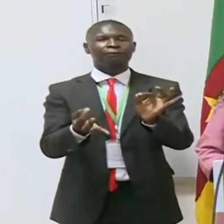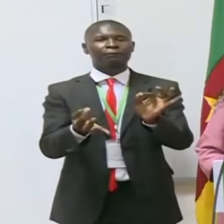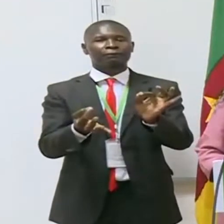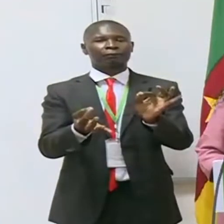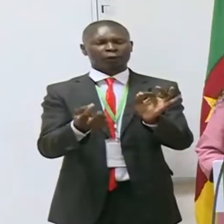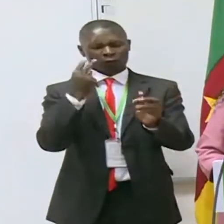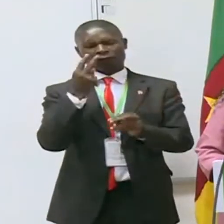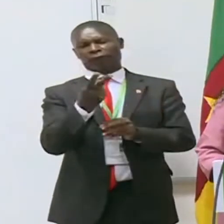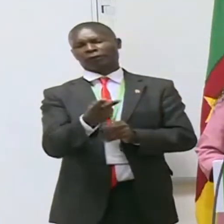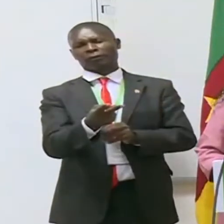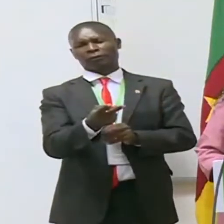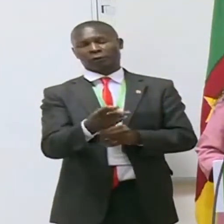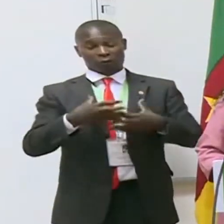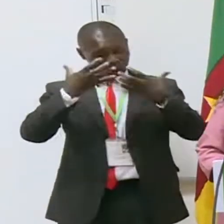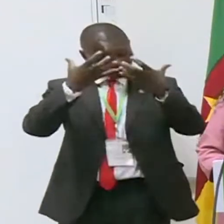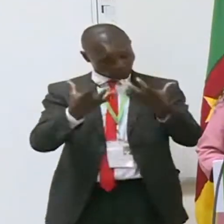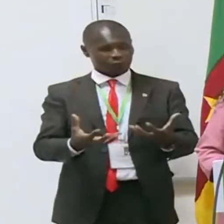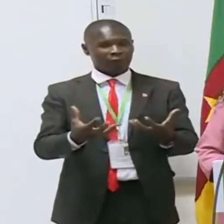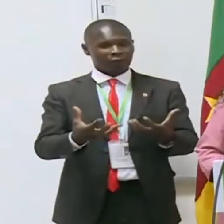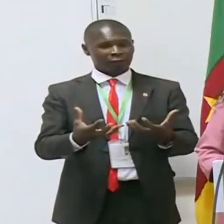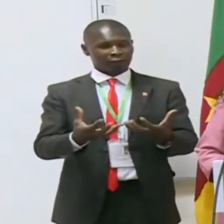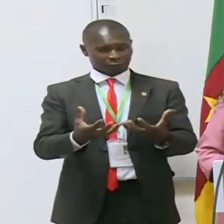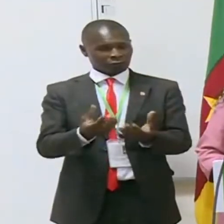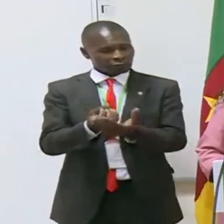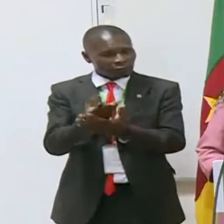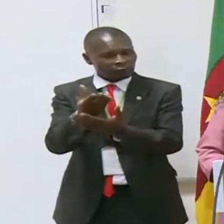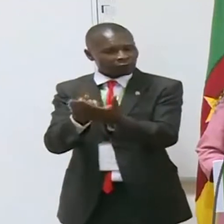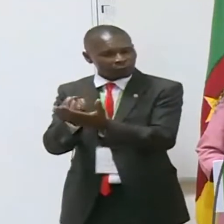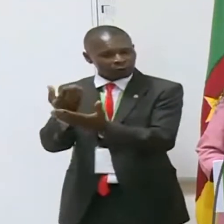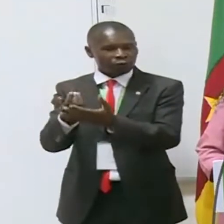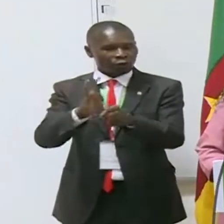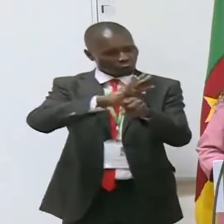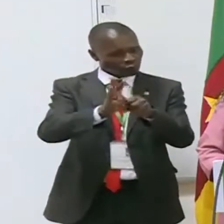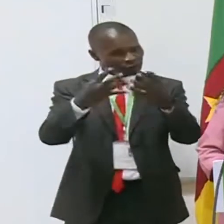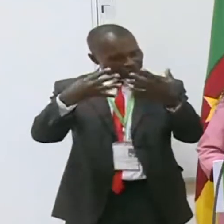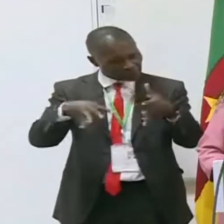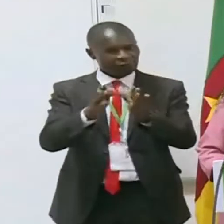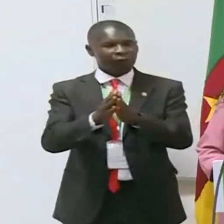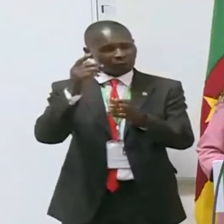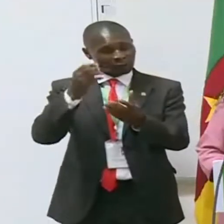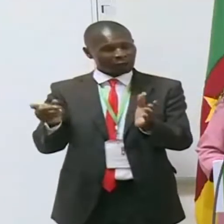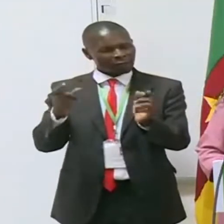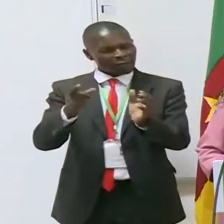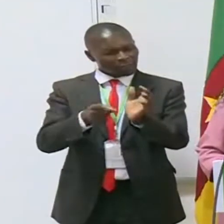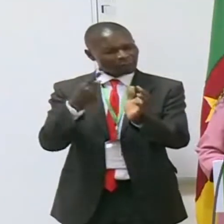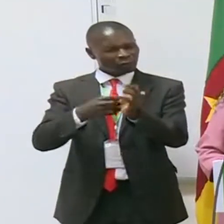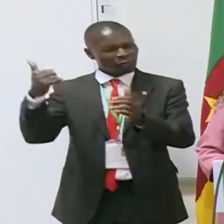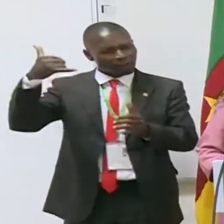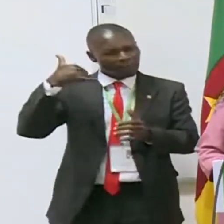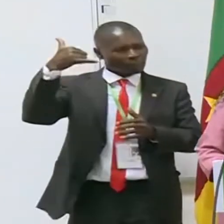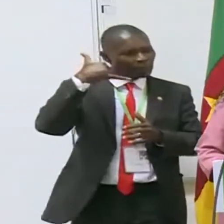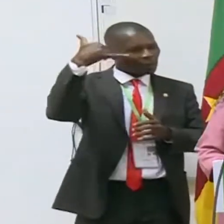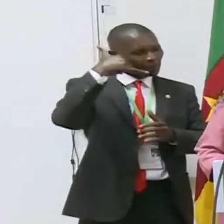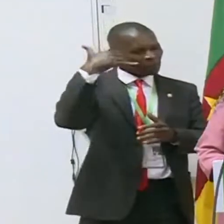recherche active des cas dans la région du littoral est effective. Les personnes testées ont reçu leurs